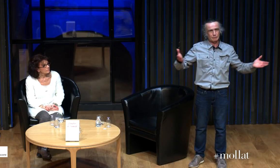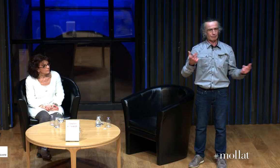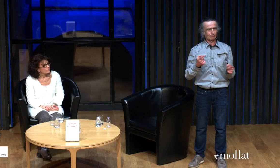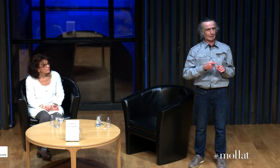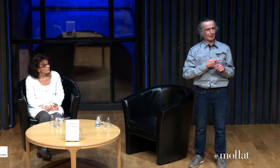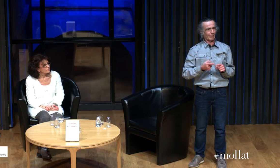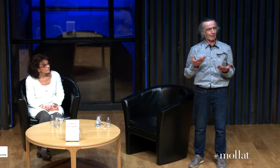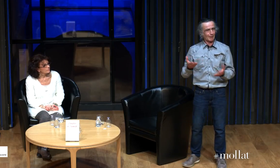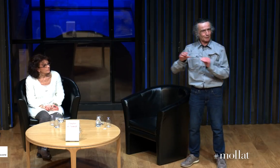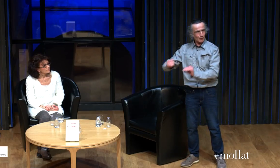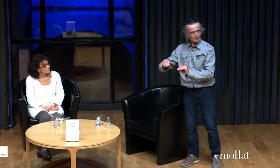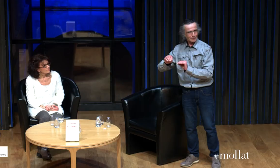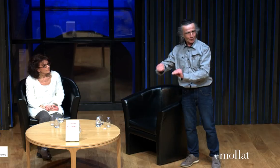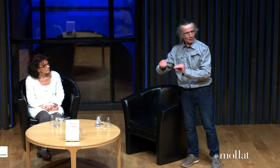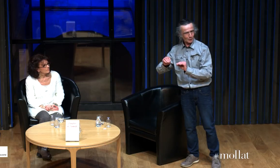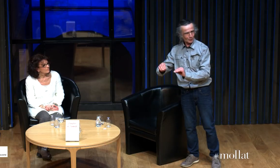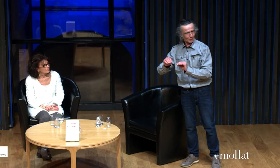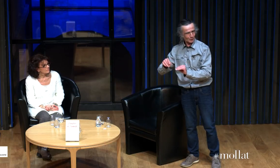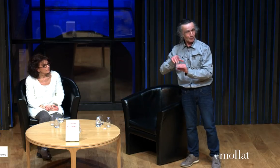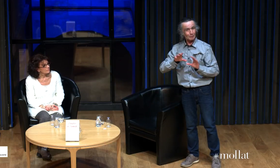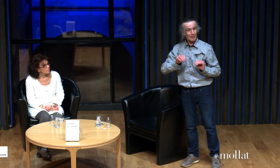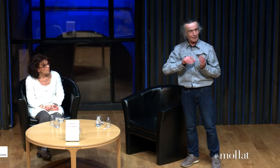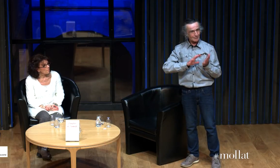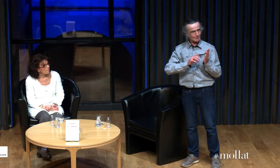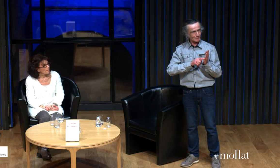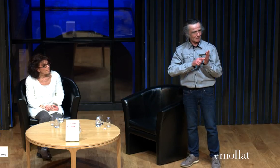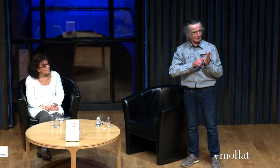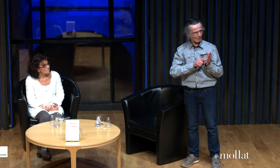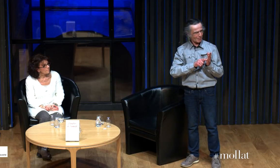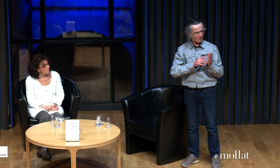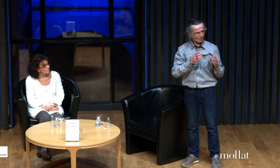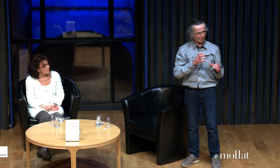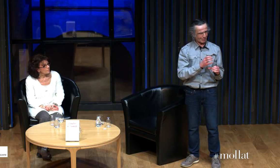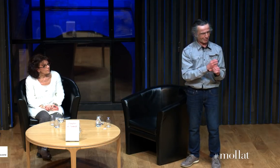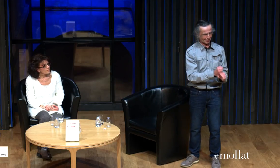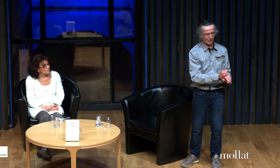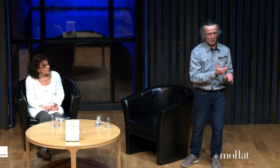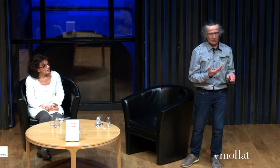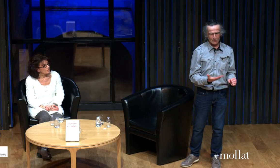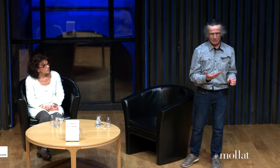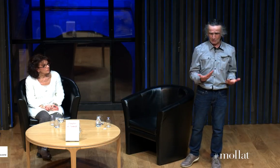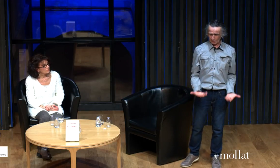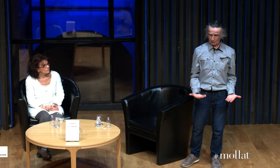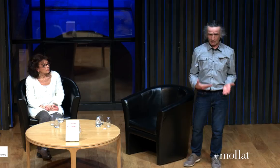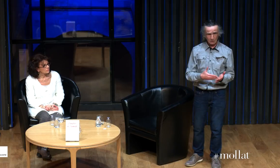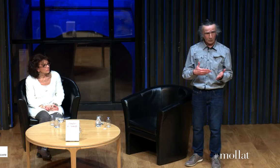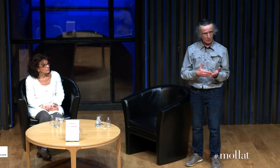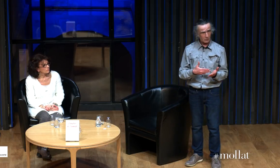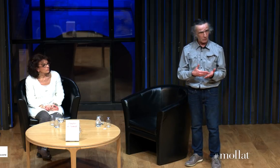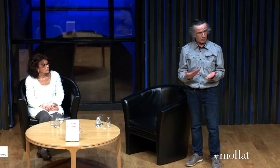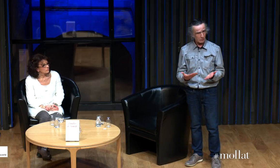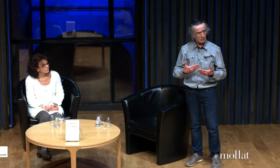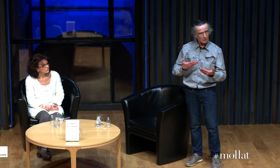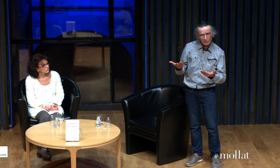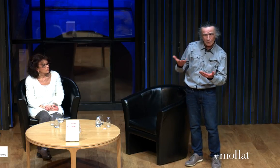capable de nous ouvrir sur une vie réelle. Mais par rapport à l'éducation, à cet enseignement de la langue des signes, c'est trop